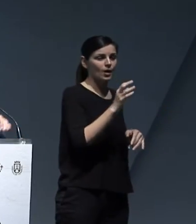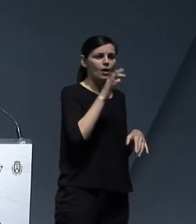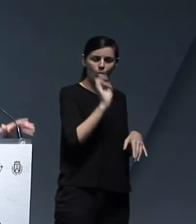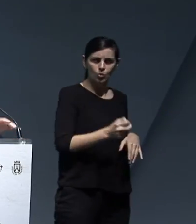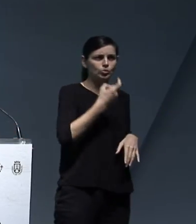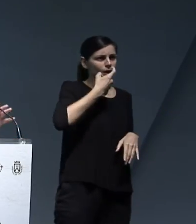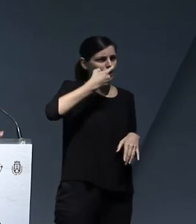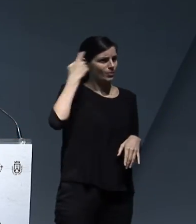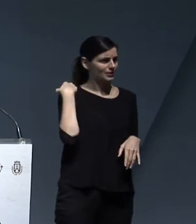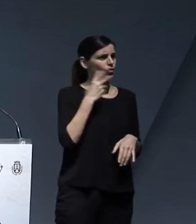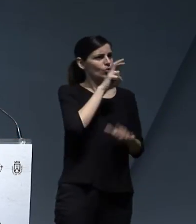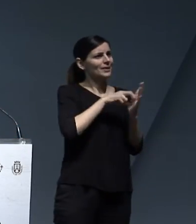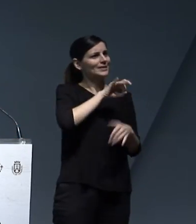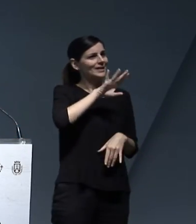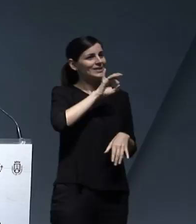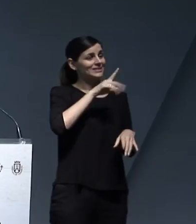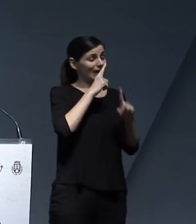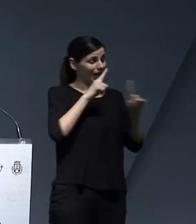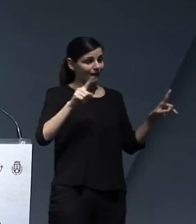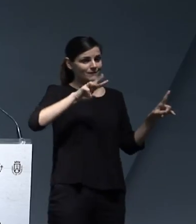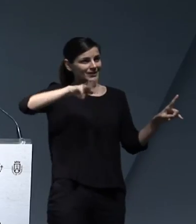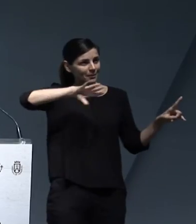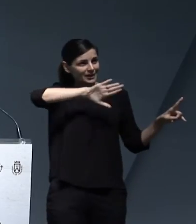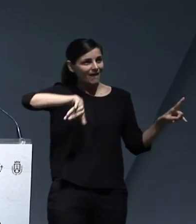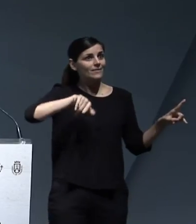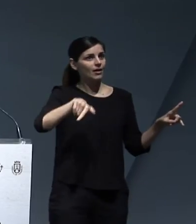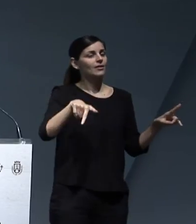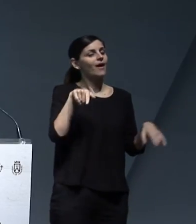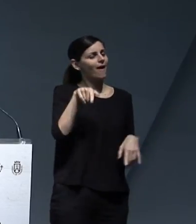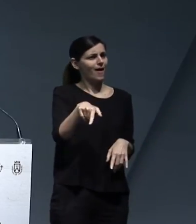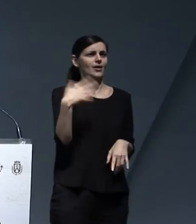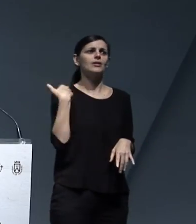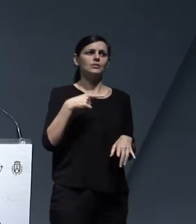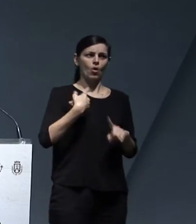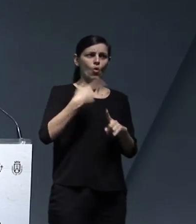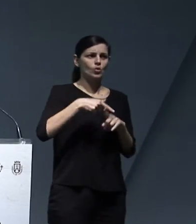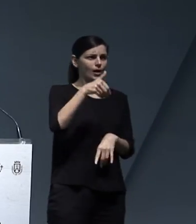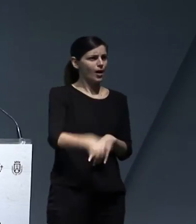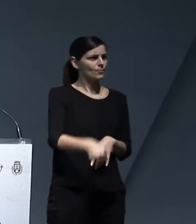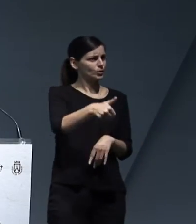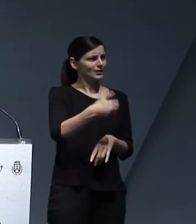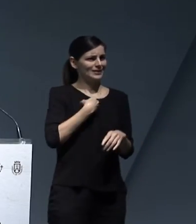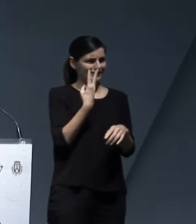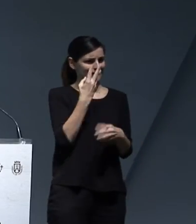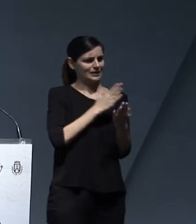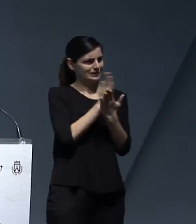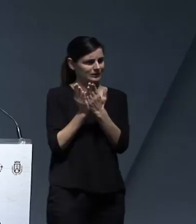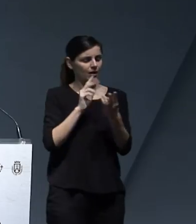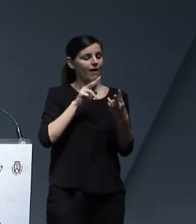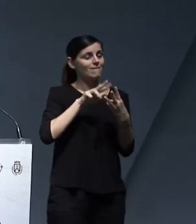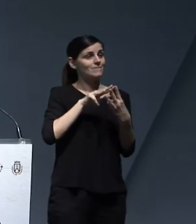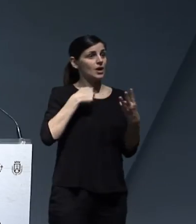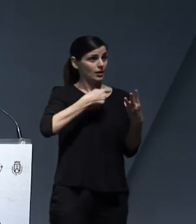trienio último del año pasado, tres grandes hechos, los califico así, de grandes hechos en nuestro